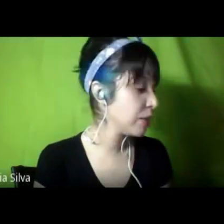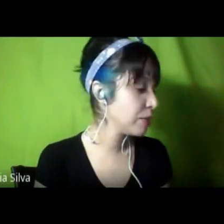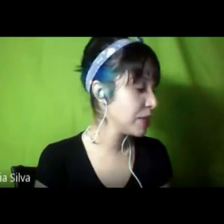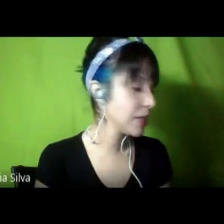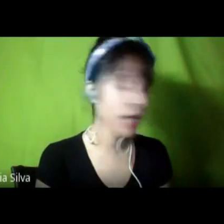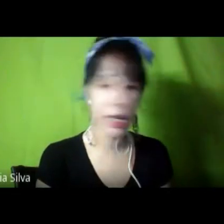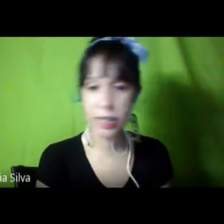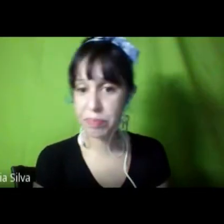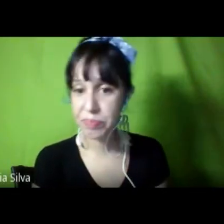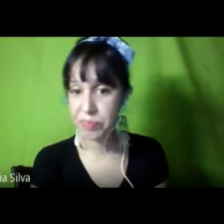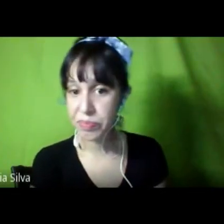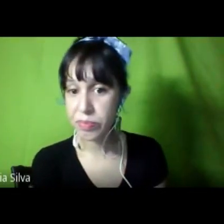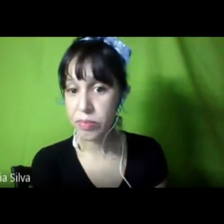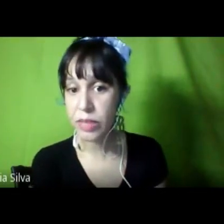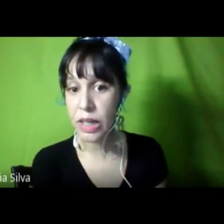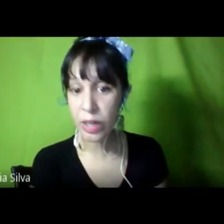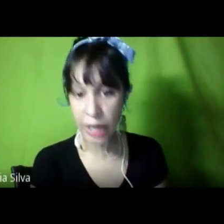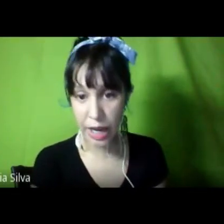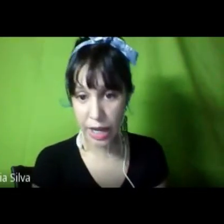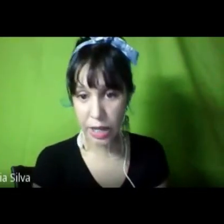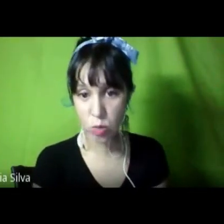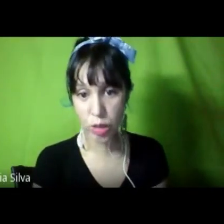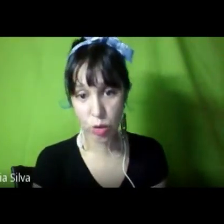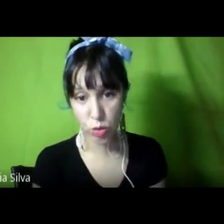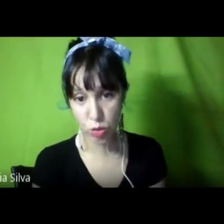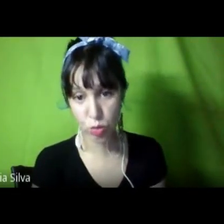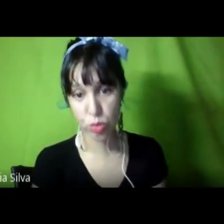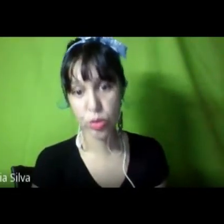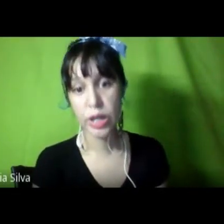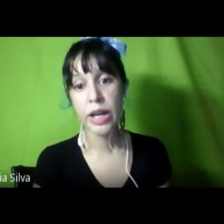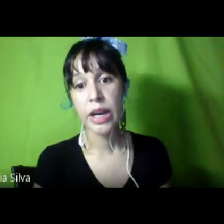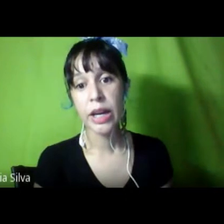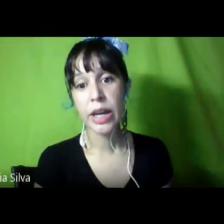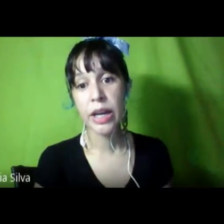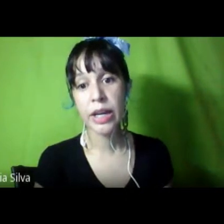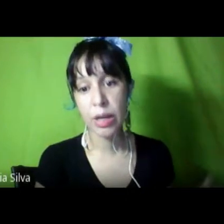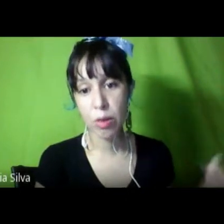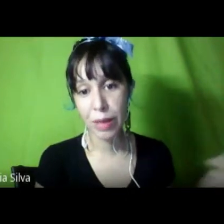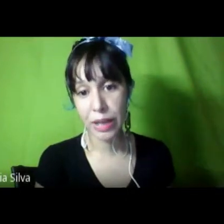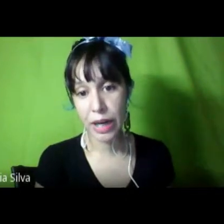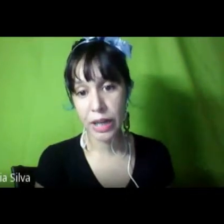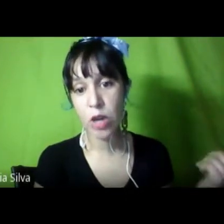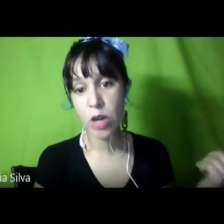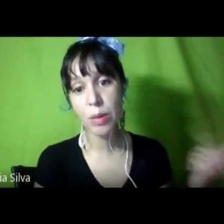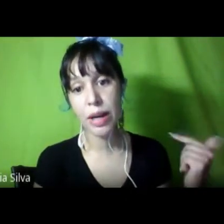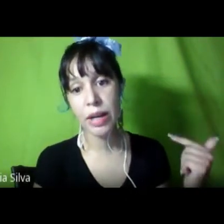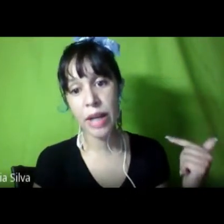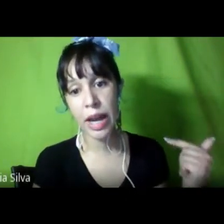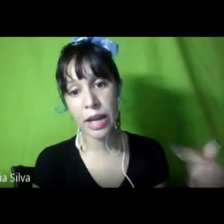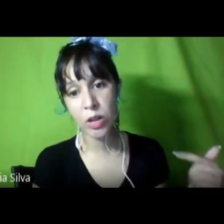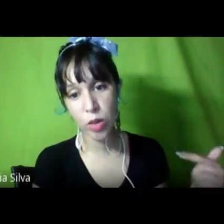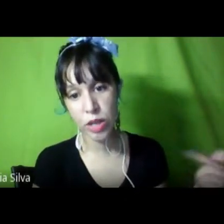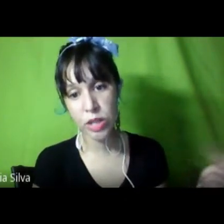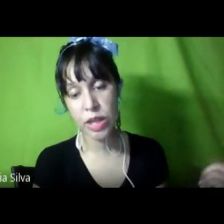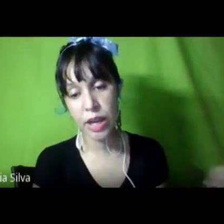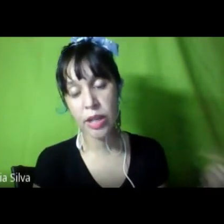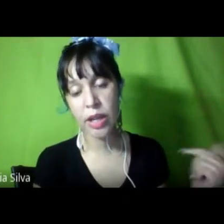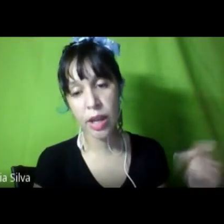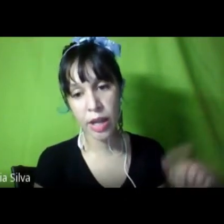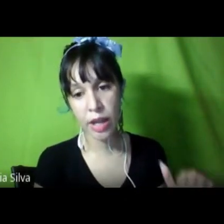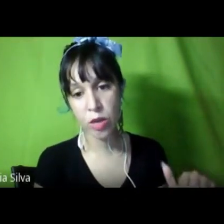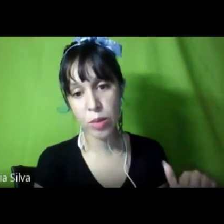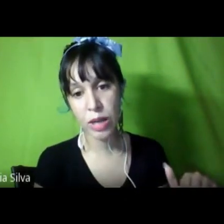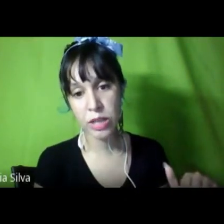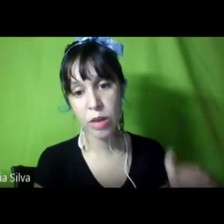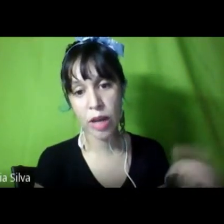da língua de sinais, que é a L1, né, do surdo, que é a língua materna, e a L2, né,